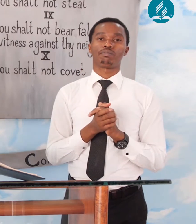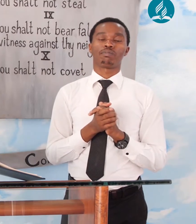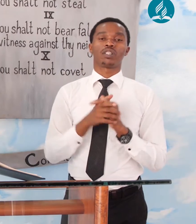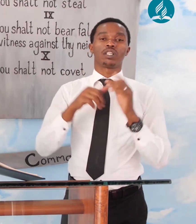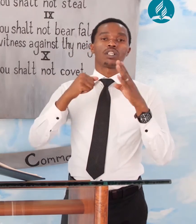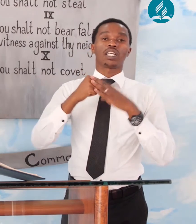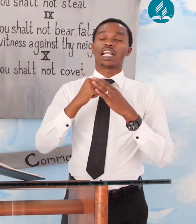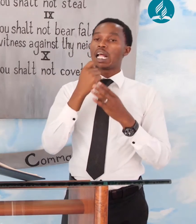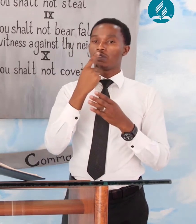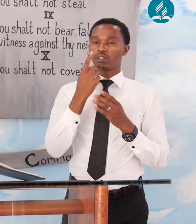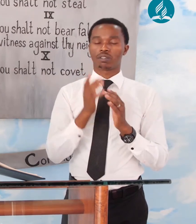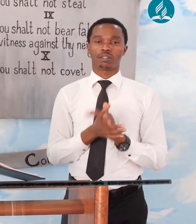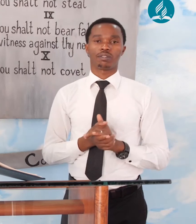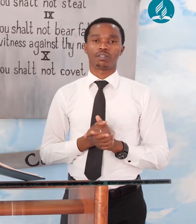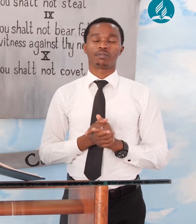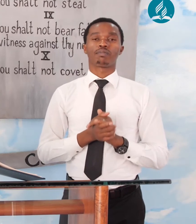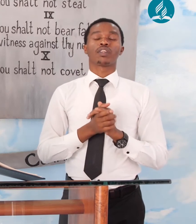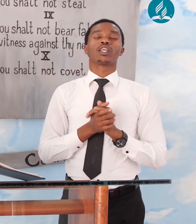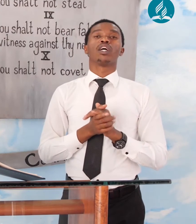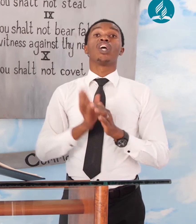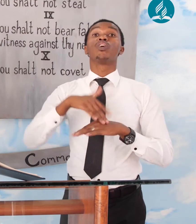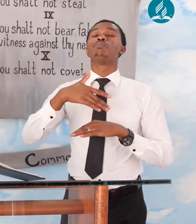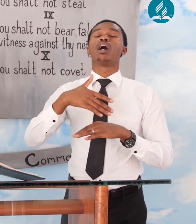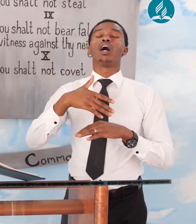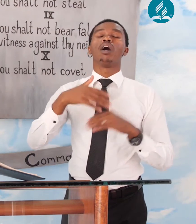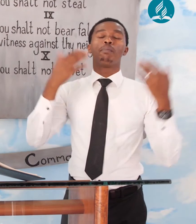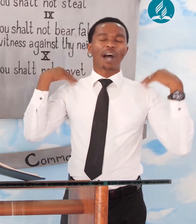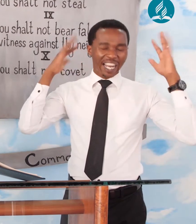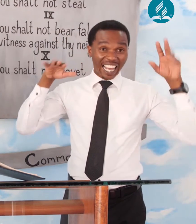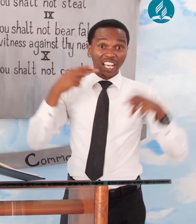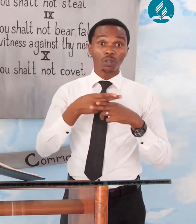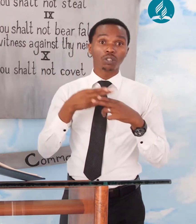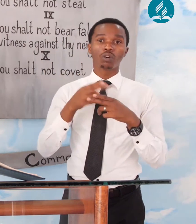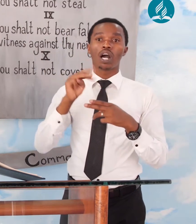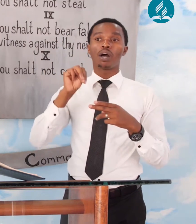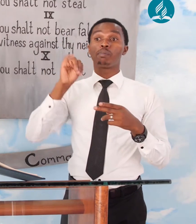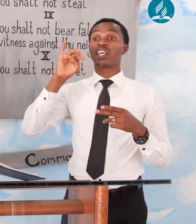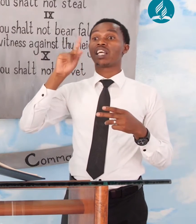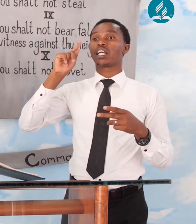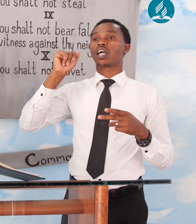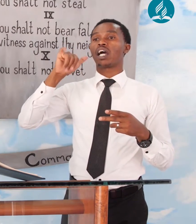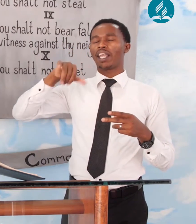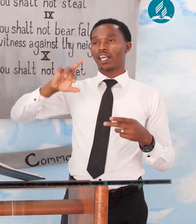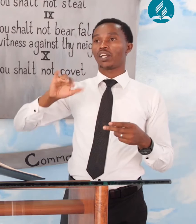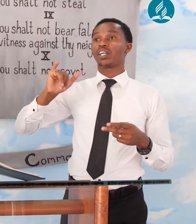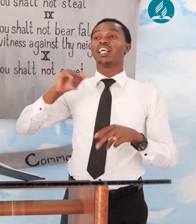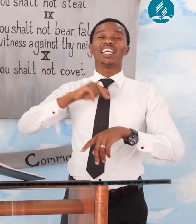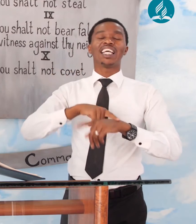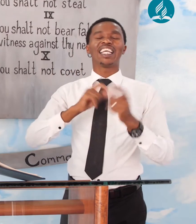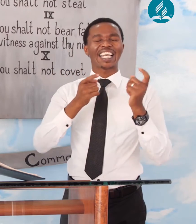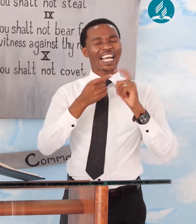murongo wa 9 haravuga ngo nyamara Mikayeli ariwe marayika ukomeye ubwo yatonganaga na